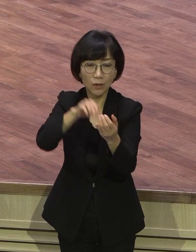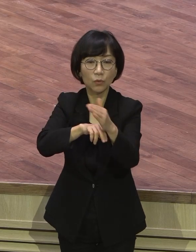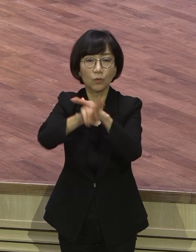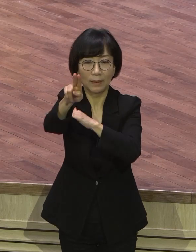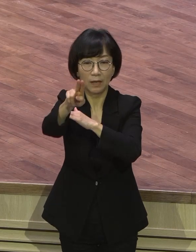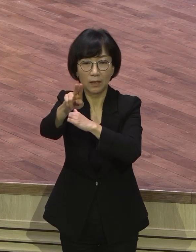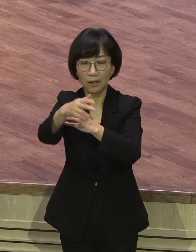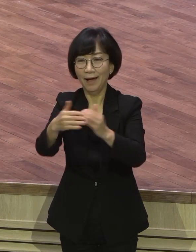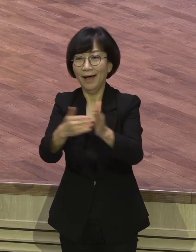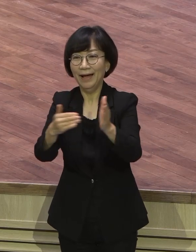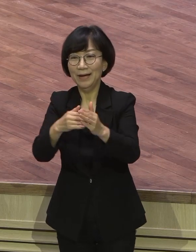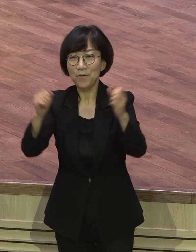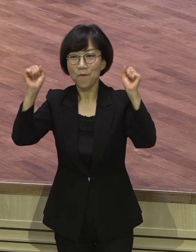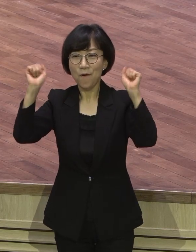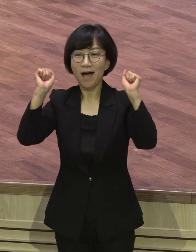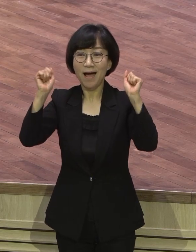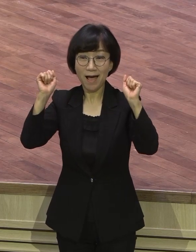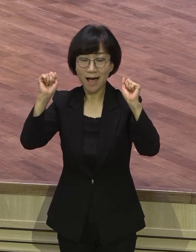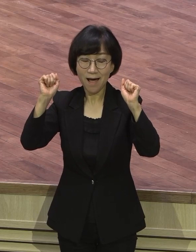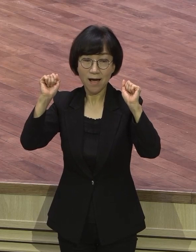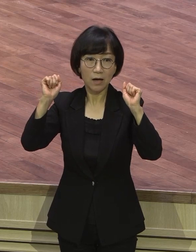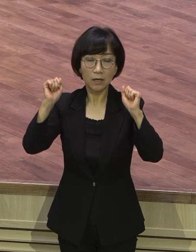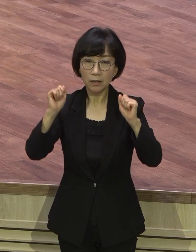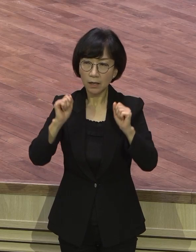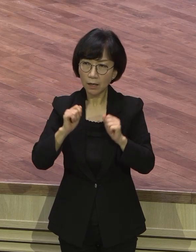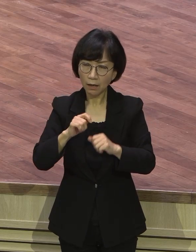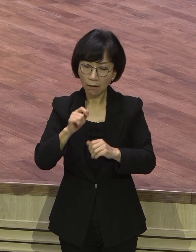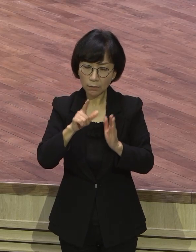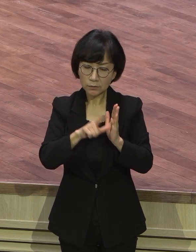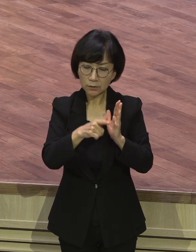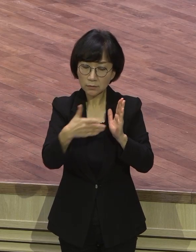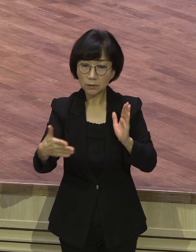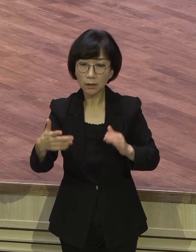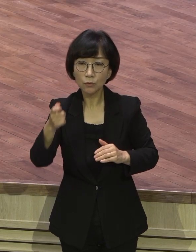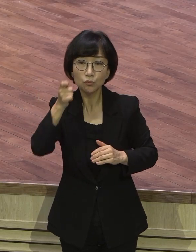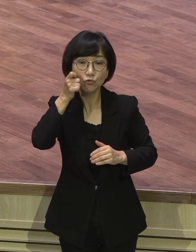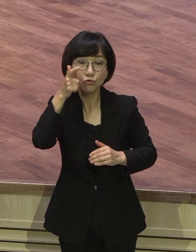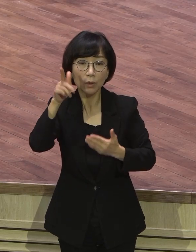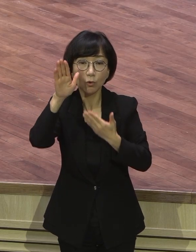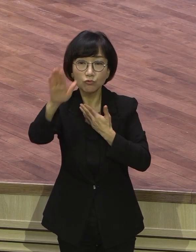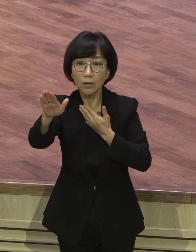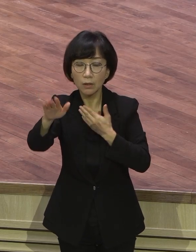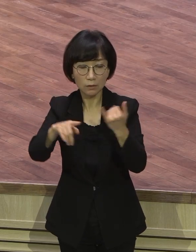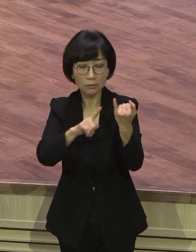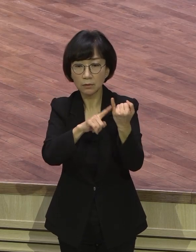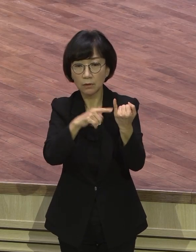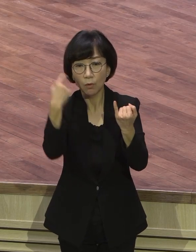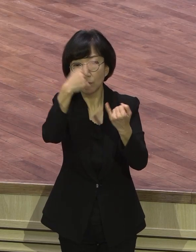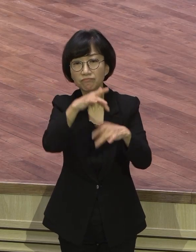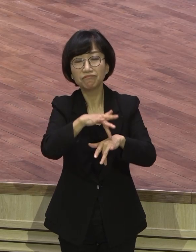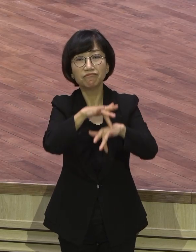알았더니 그게 잘 다닌 줄 알았더니 얼마 지났는데 한 6개월인가 지났는데 보니까 안 보인대요 어디 갔는데